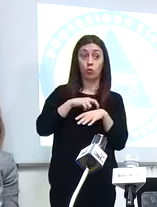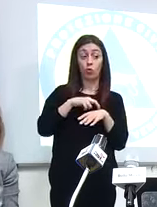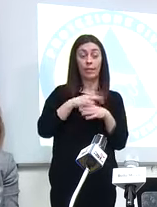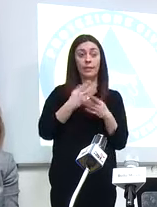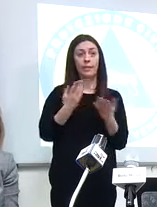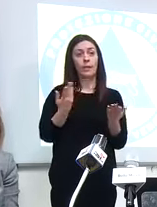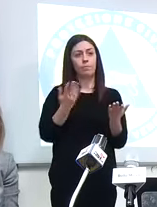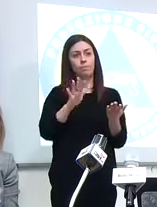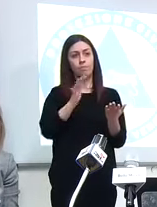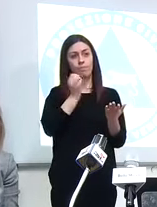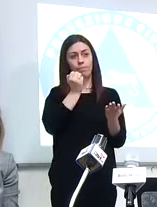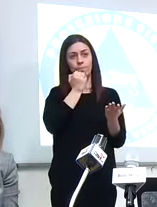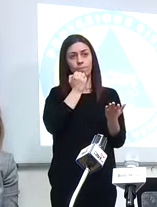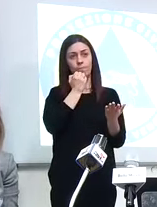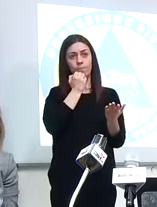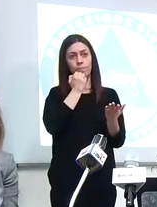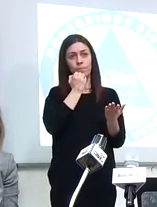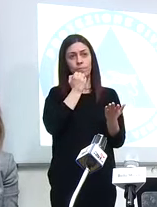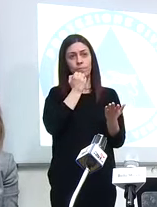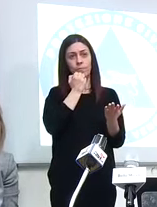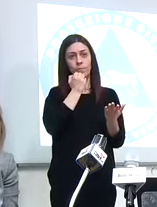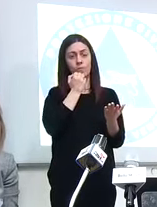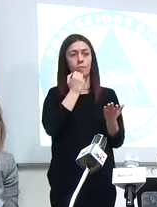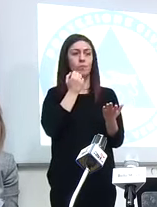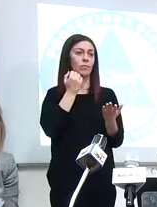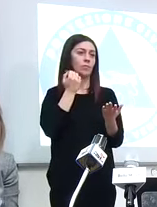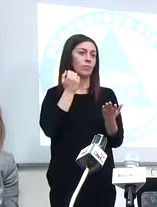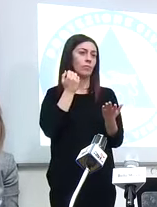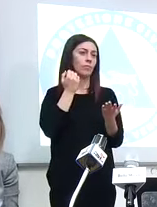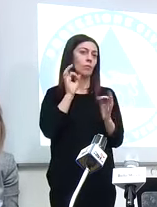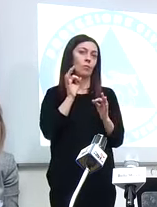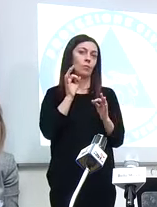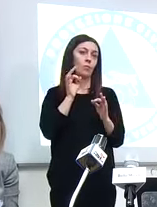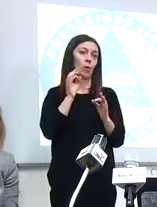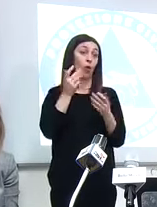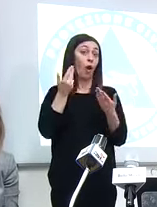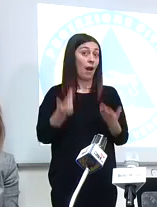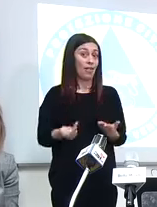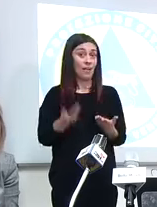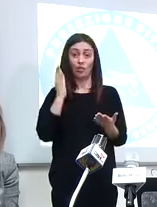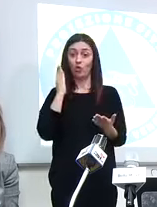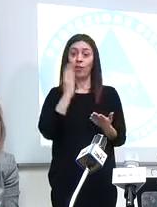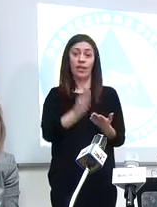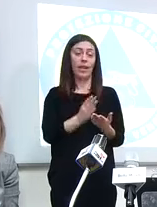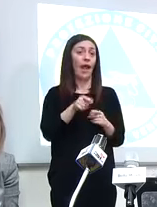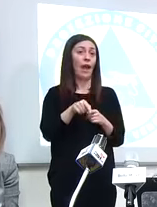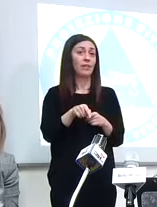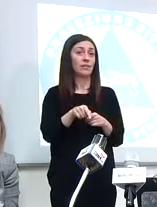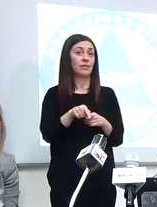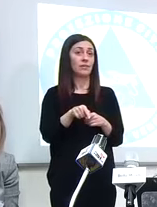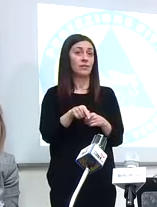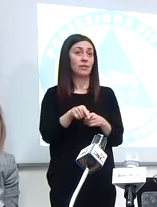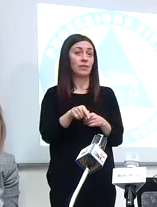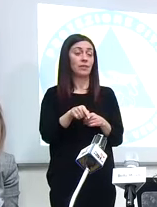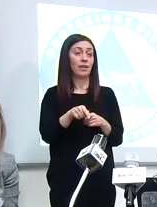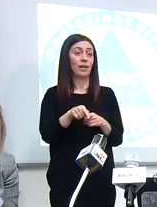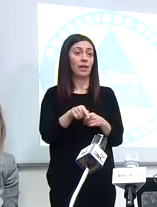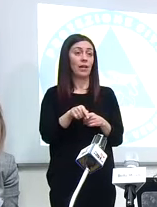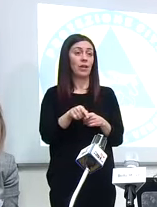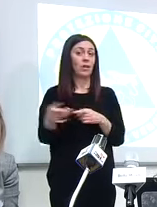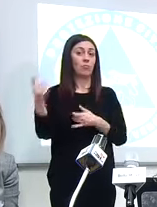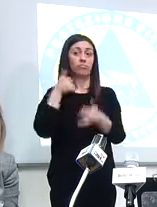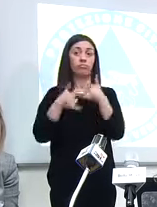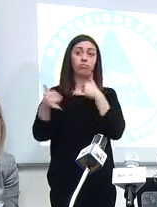cortesia, siccome ci stanno arrivando moltissime telefonate proprio nel corso della diretta da parte di persone